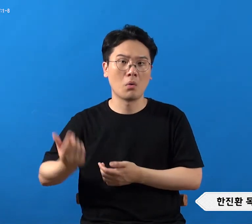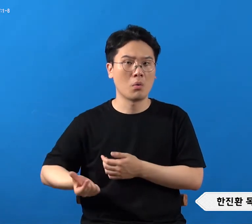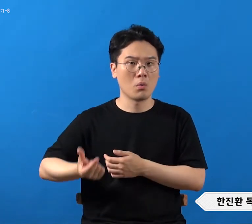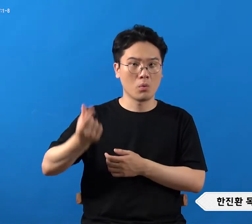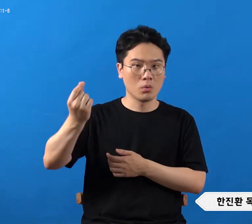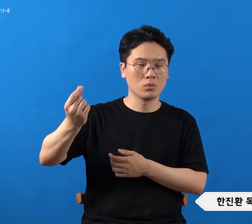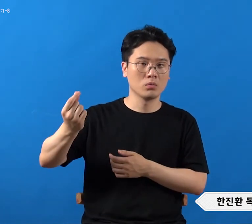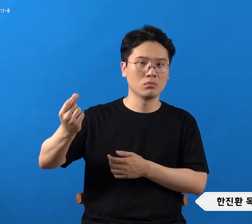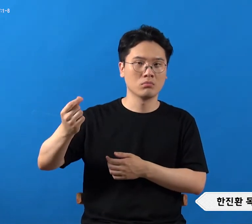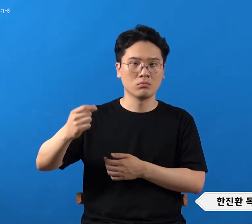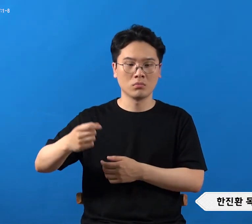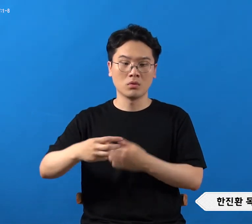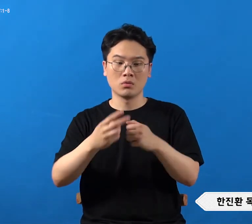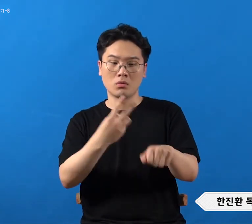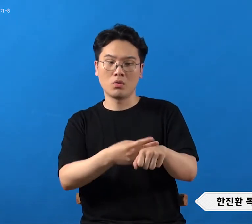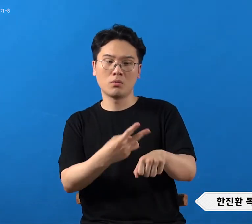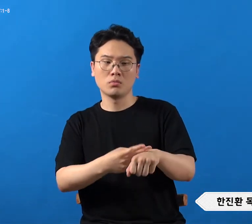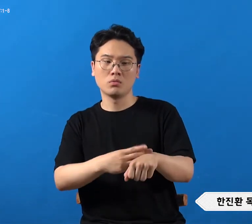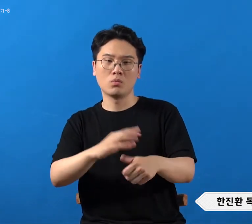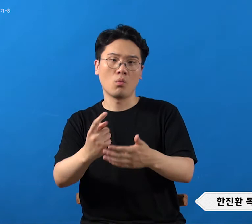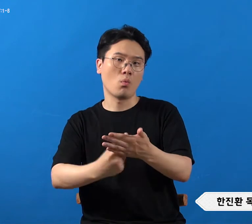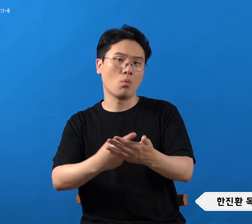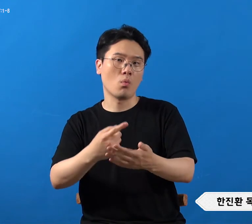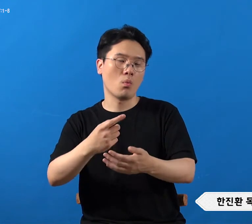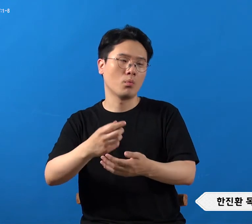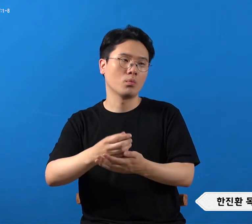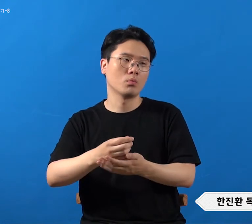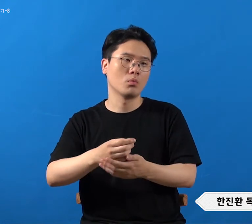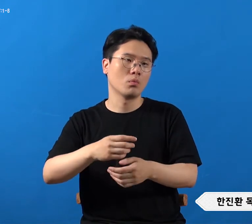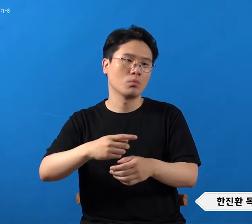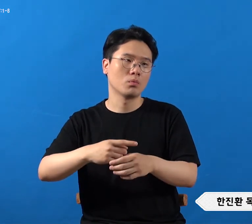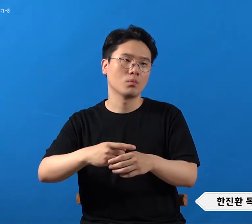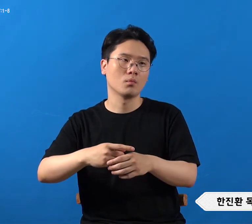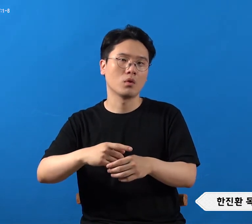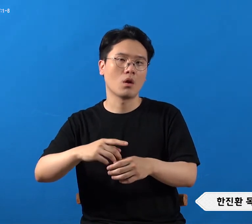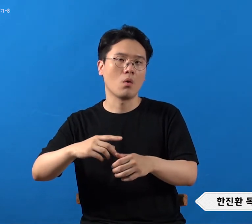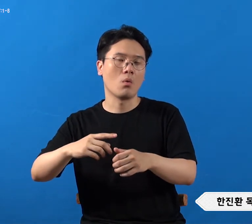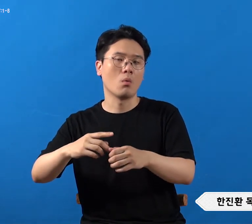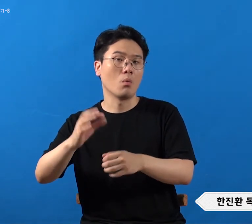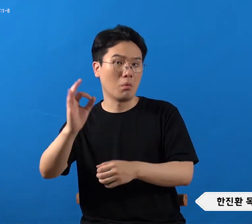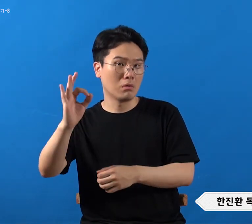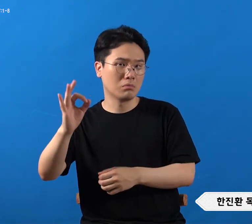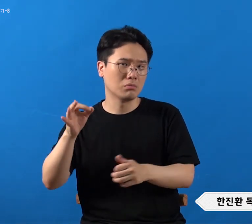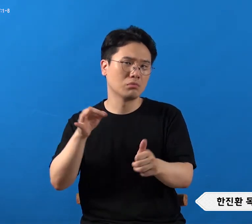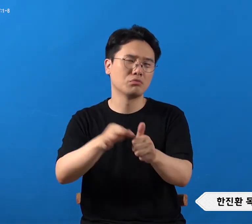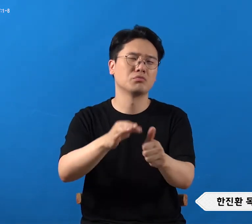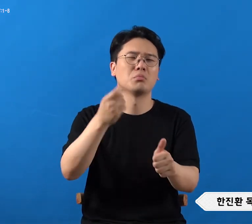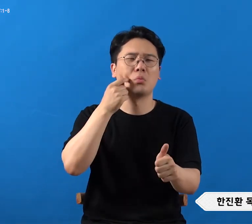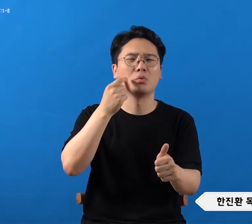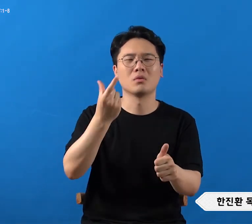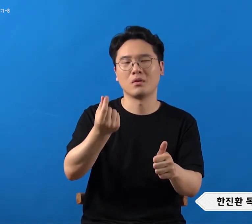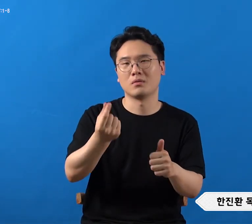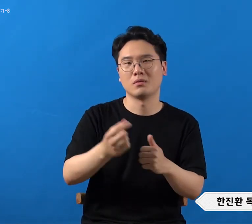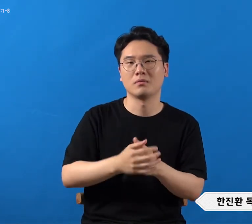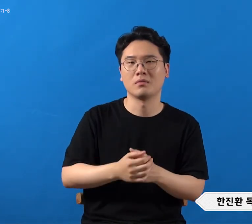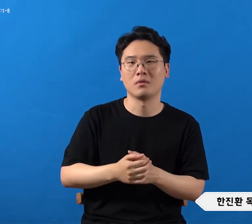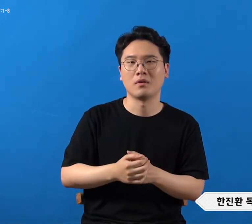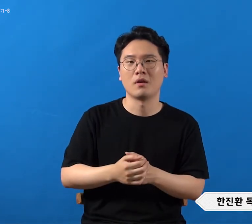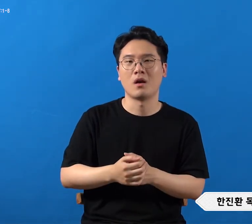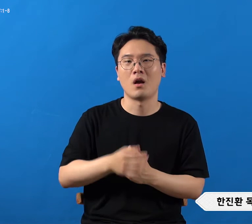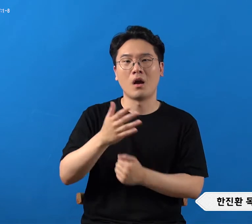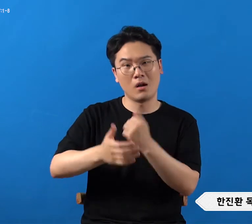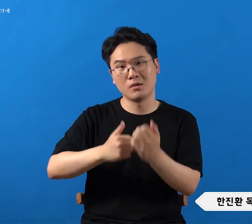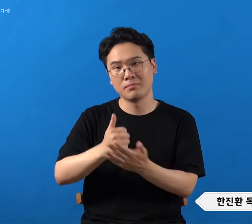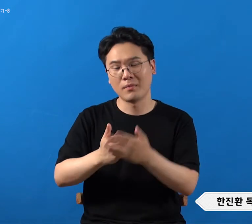가서 교수님들 월급도 못 주게 생겼습니다. 별 수 있습니까? 매달려서 기도했지요. 하나님,